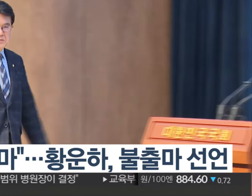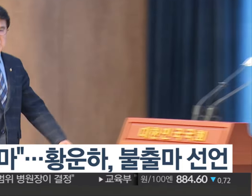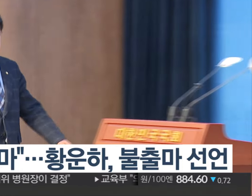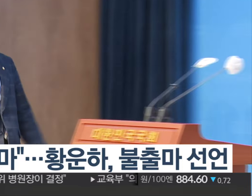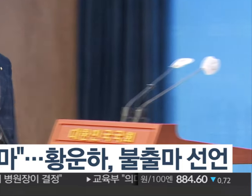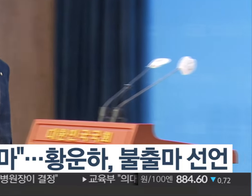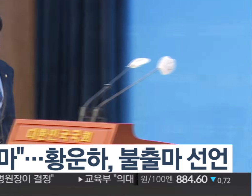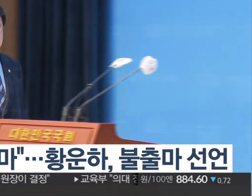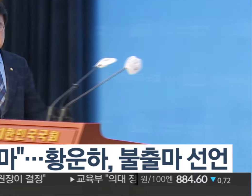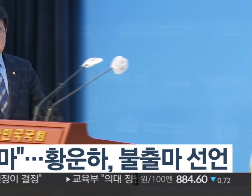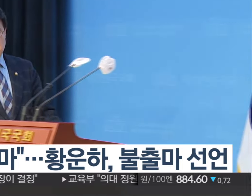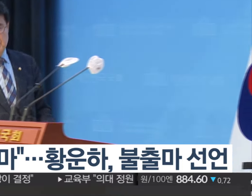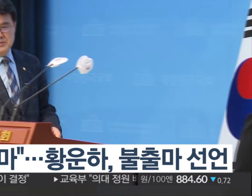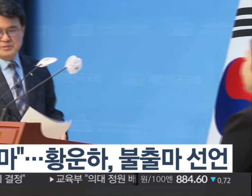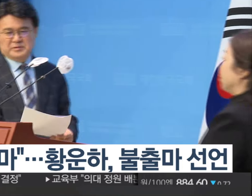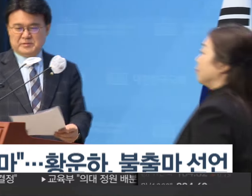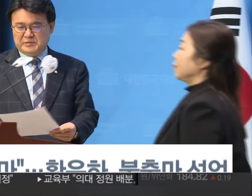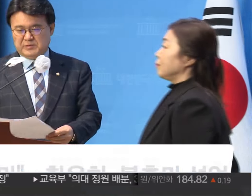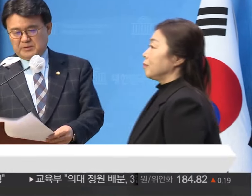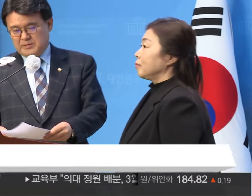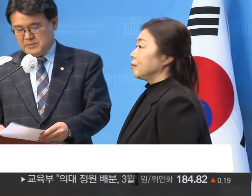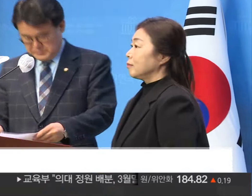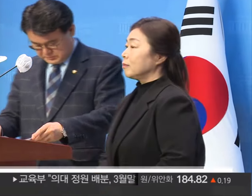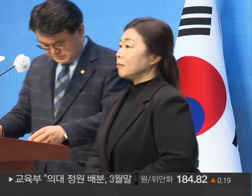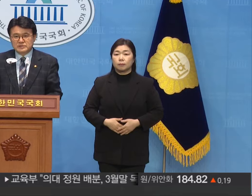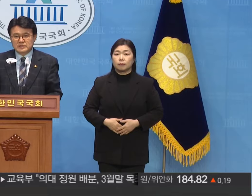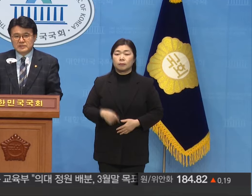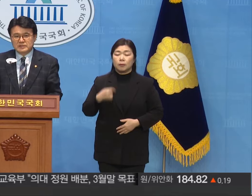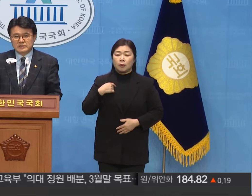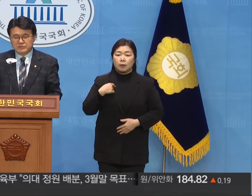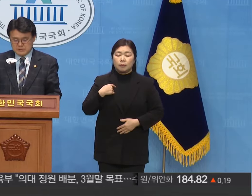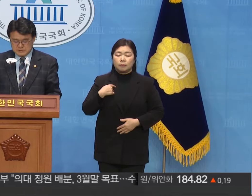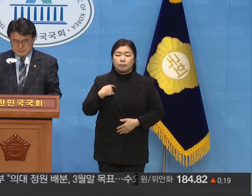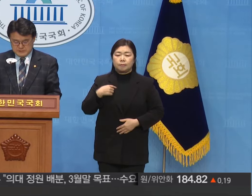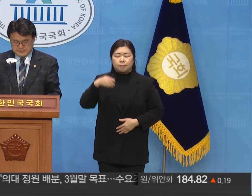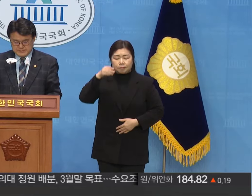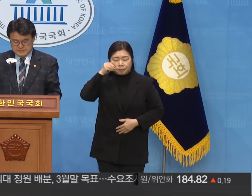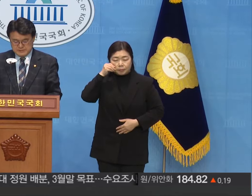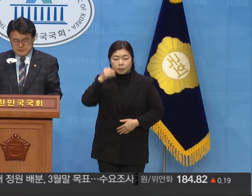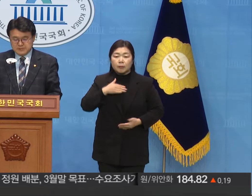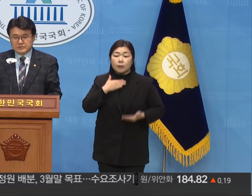부담을 덜어내고 당이 단합하는 모습을 보이길 바란다며 불출마를 선언했습니다